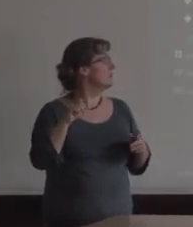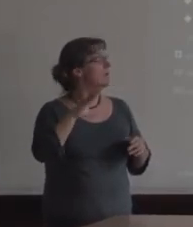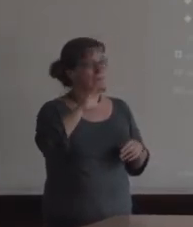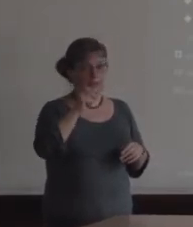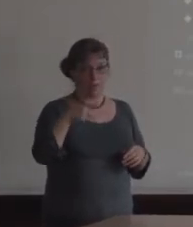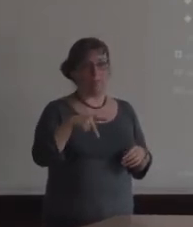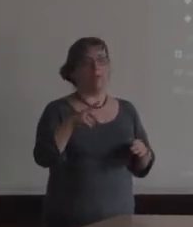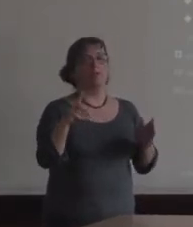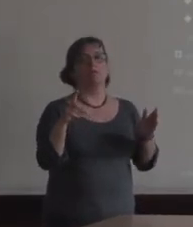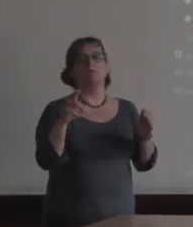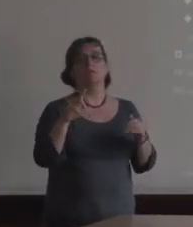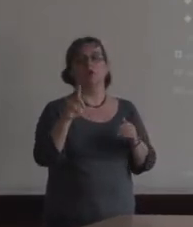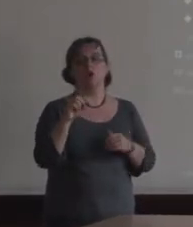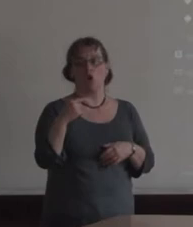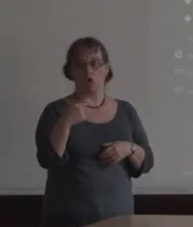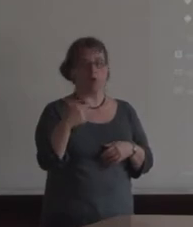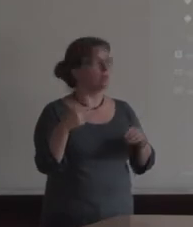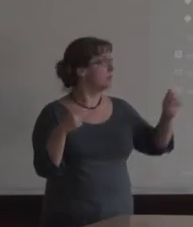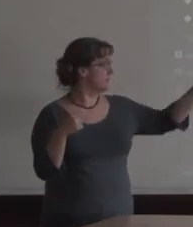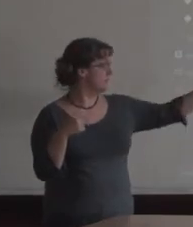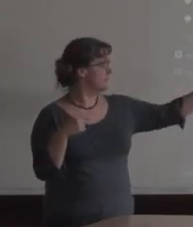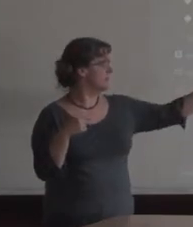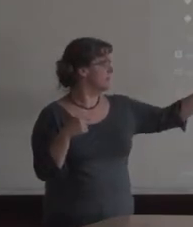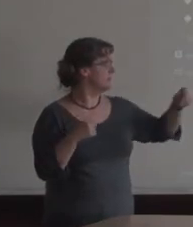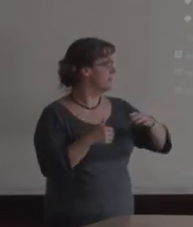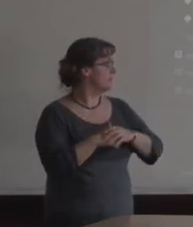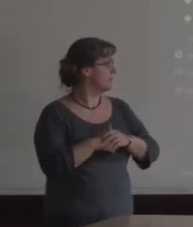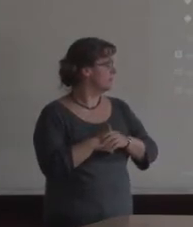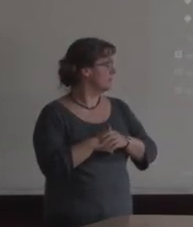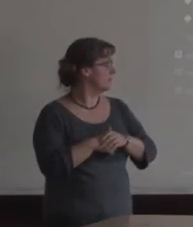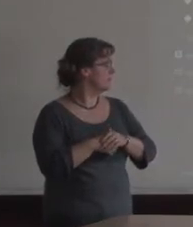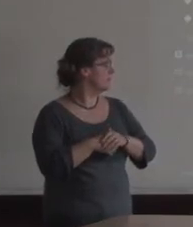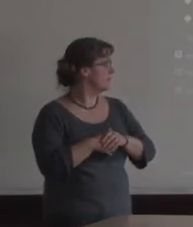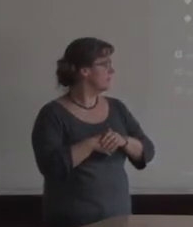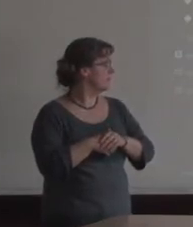Avec le petit objet CatLog, on peut faire des assertions sur les choses qui ont été loguées.